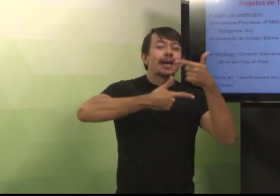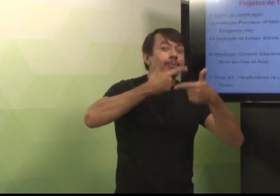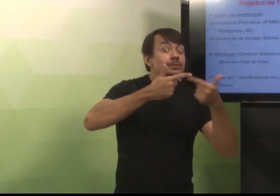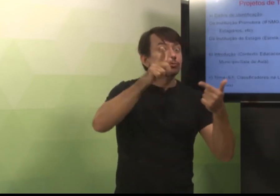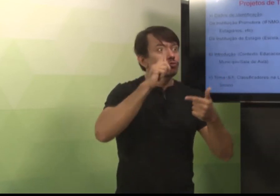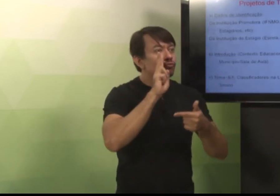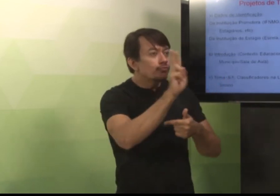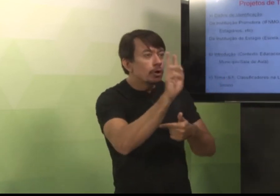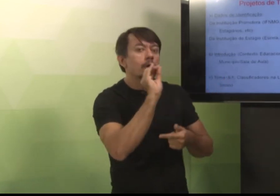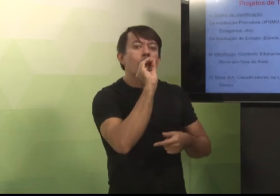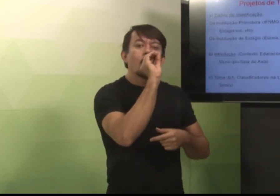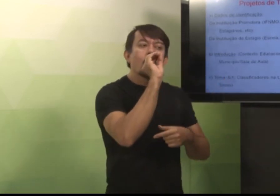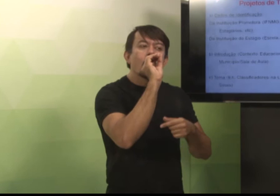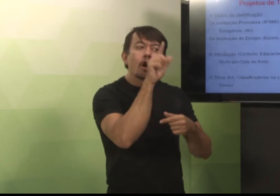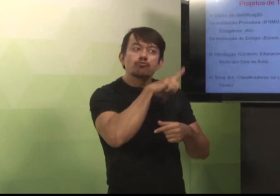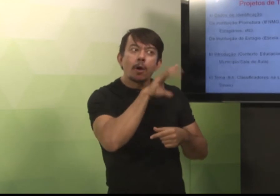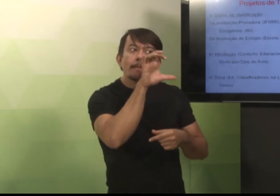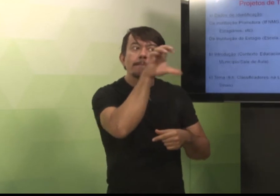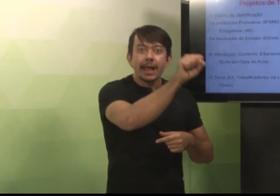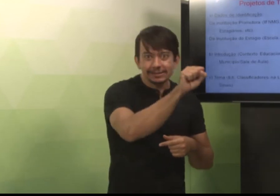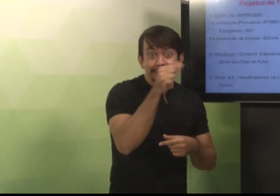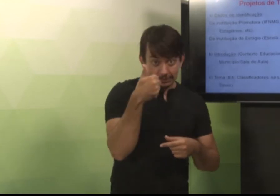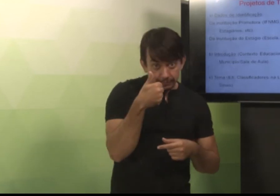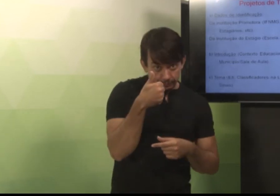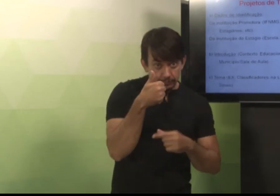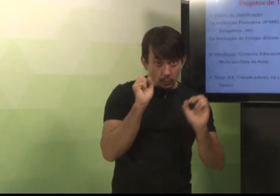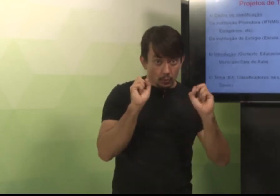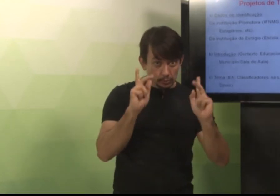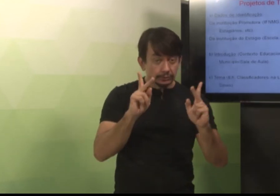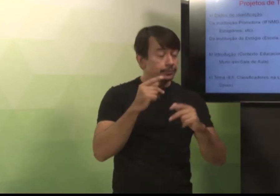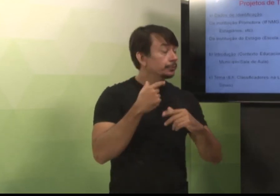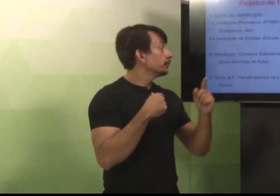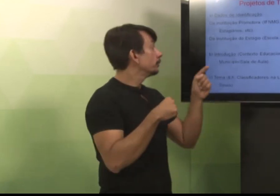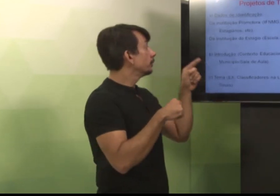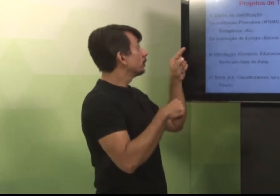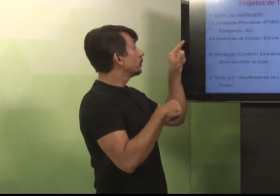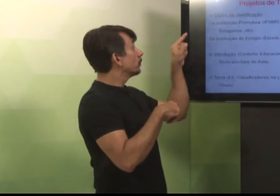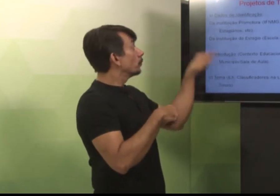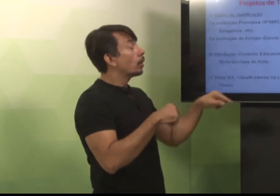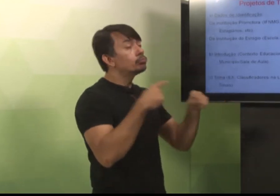Procurem o modelo do projeto de trabalho, ok? Utilizem-o.